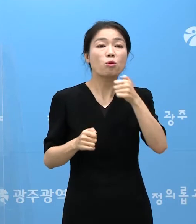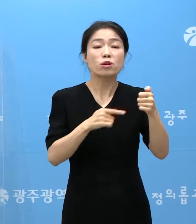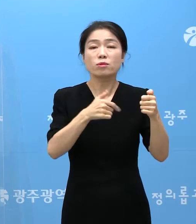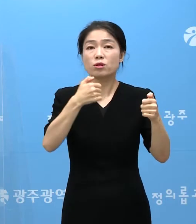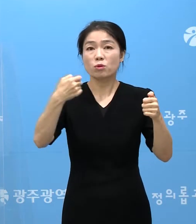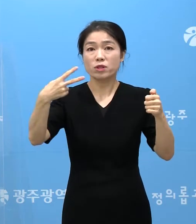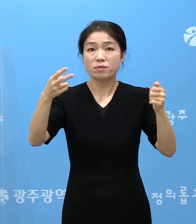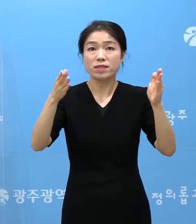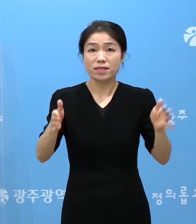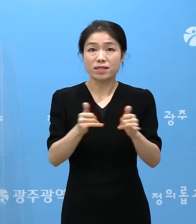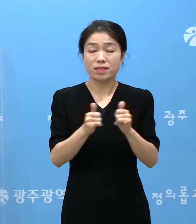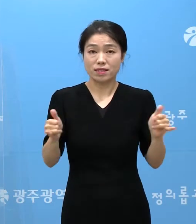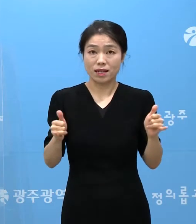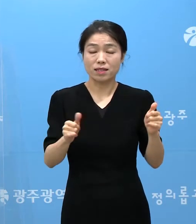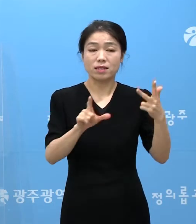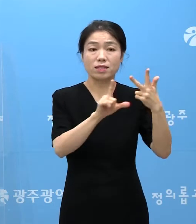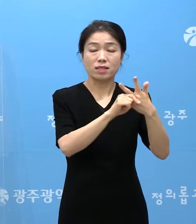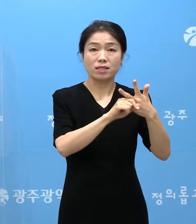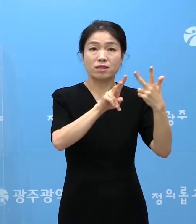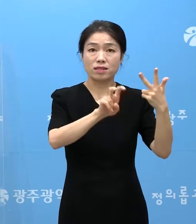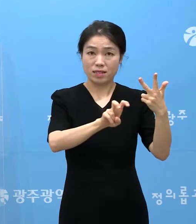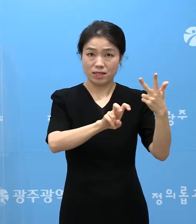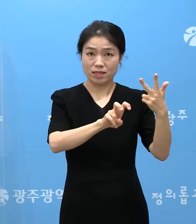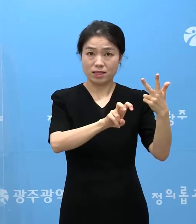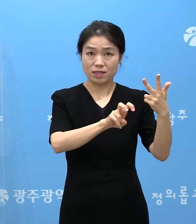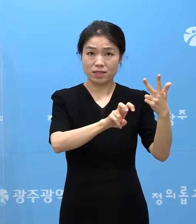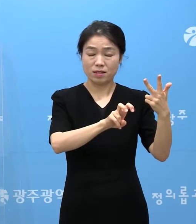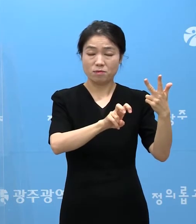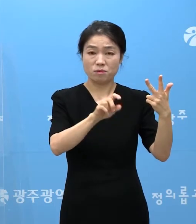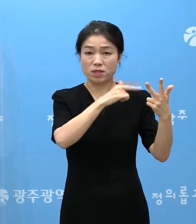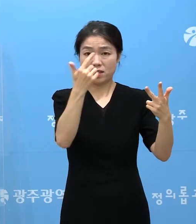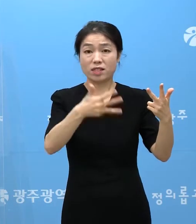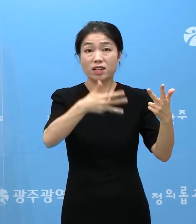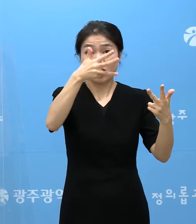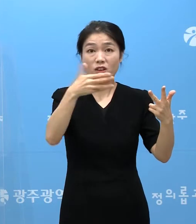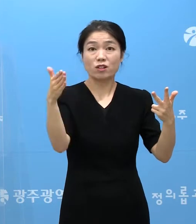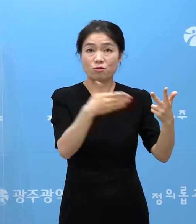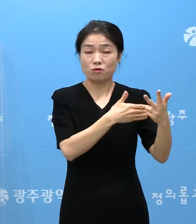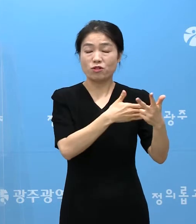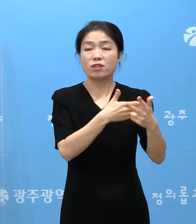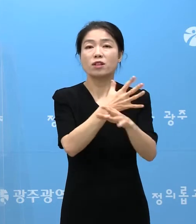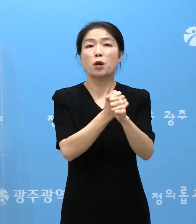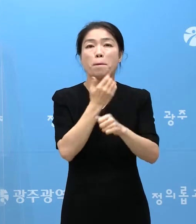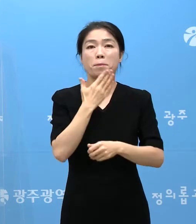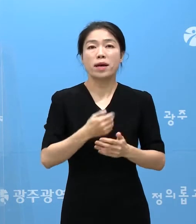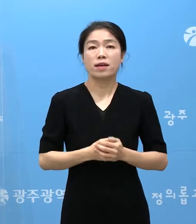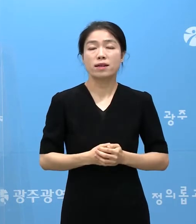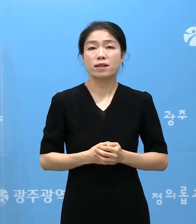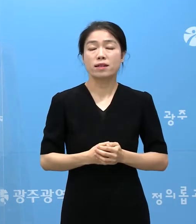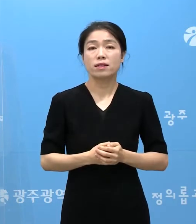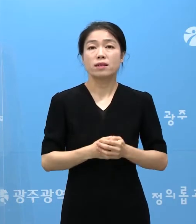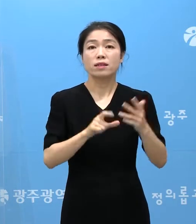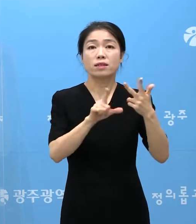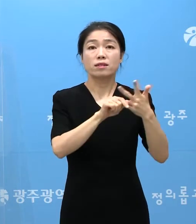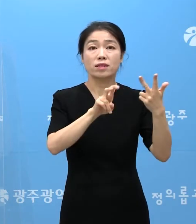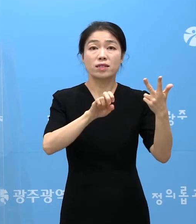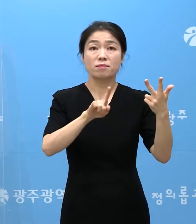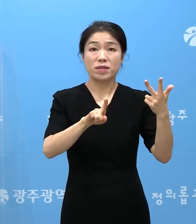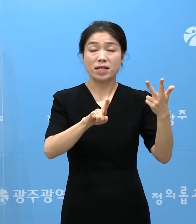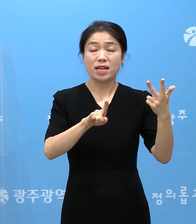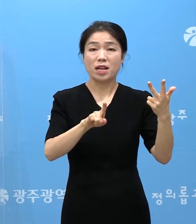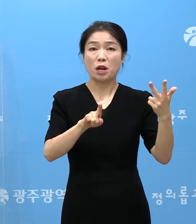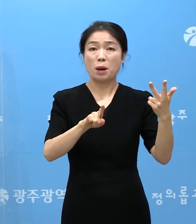50세에서 52세까지는 7월 20일 20시부터 예약이 가능합니다. 또한 7월